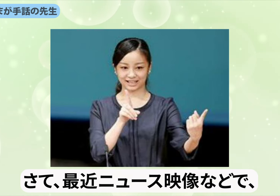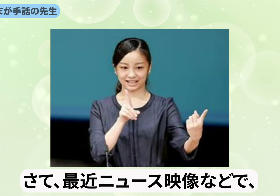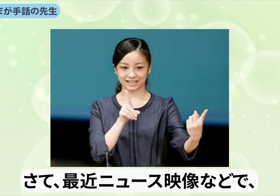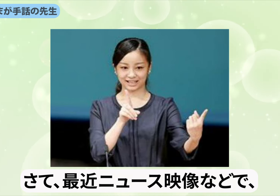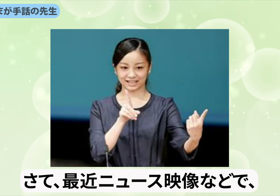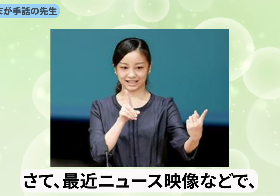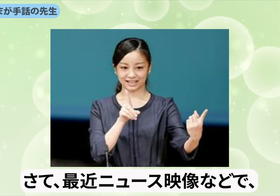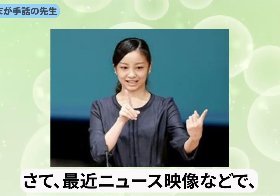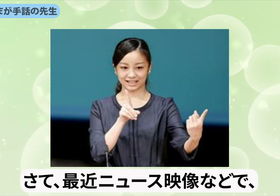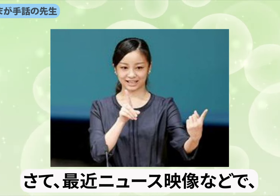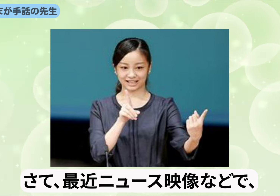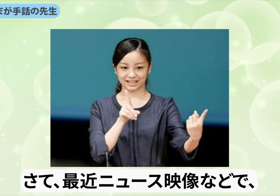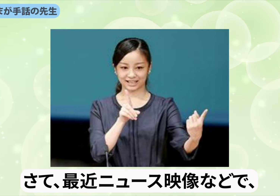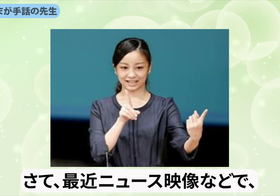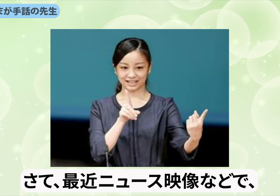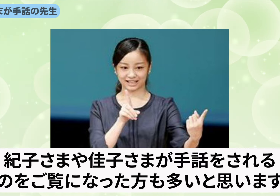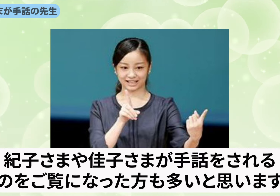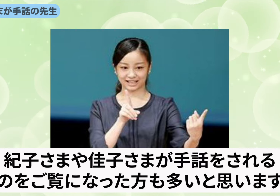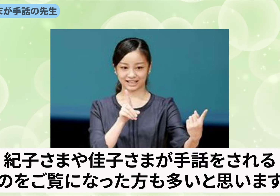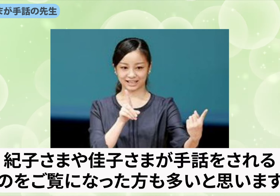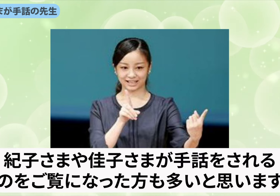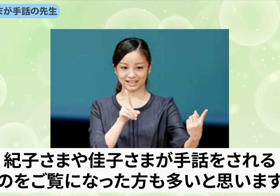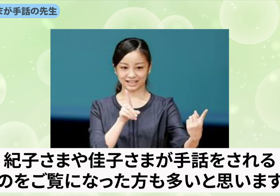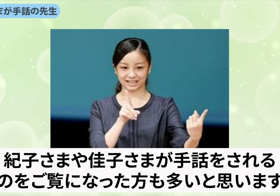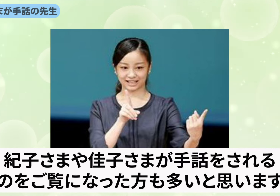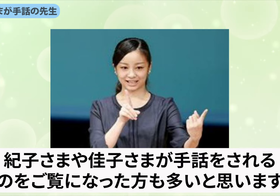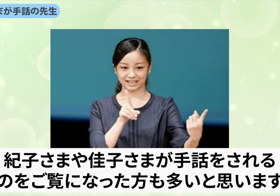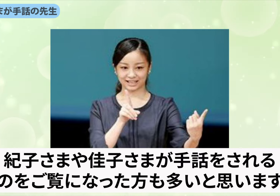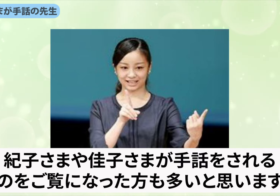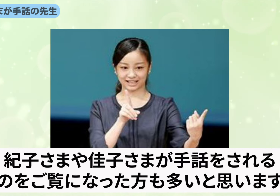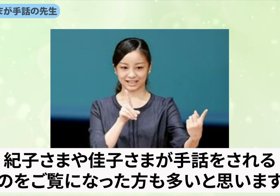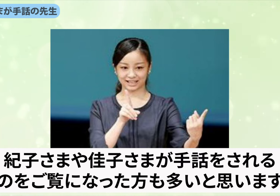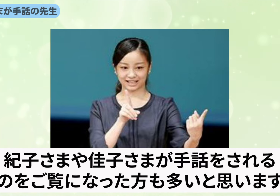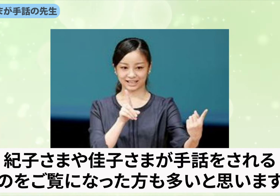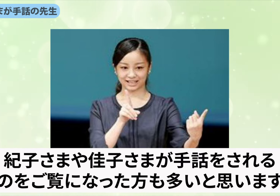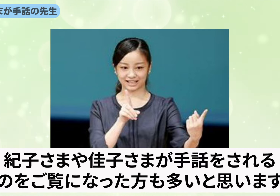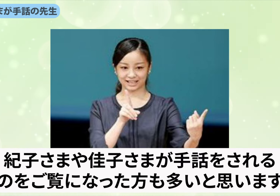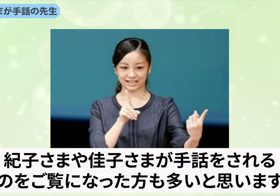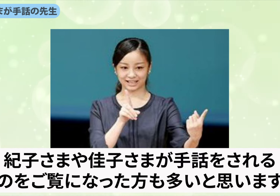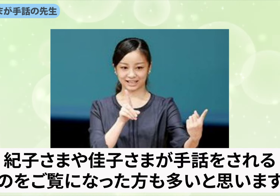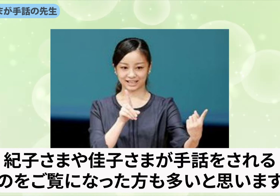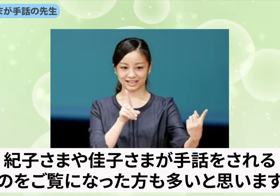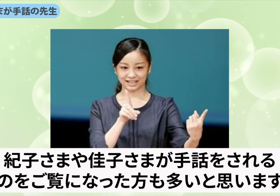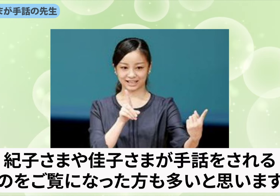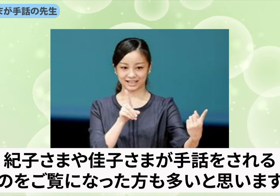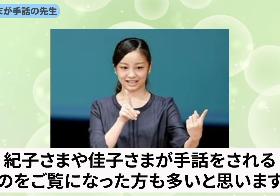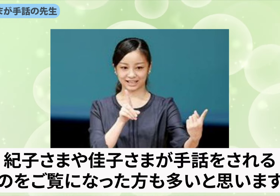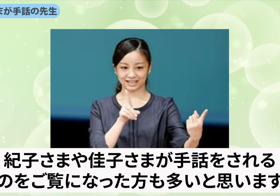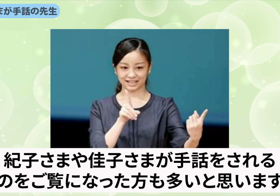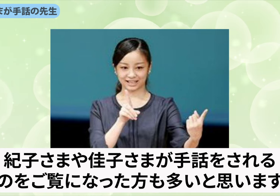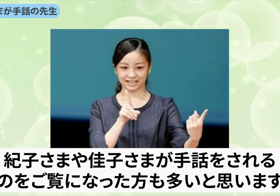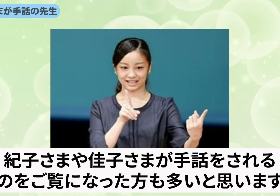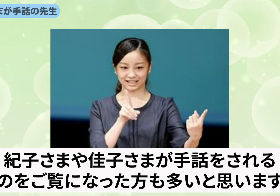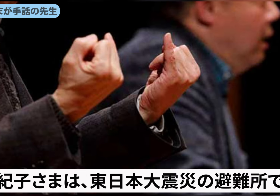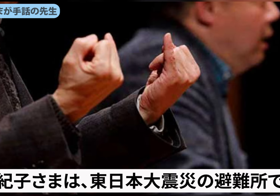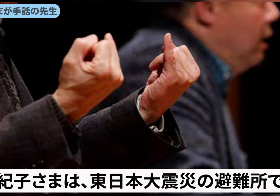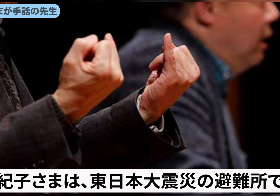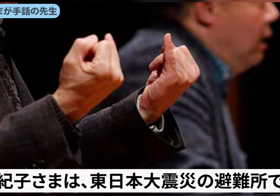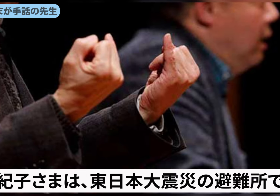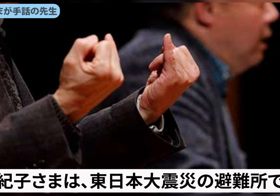最近ニュース映像などで紀子さまや佳子さまが手話をされるのをご覧になった方も多いと思います。紀子さまは